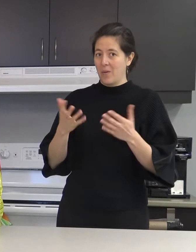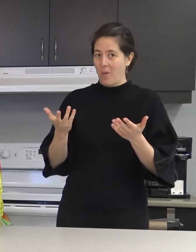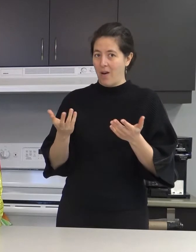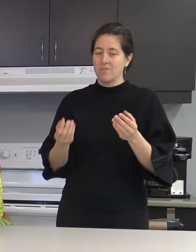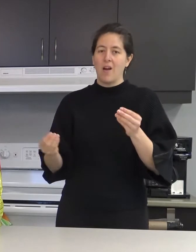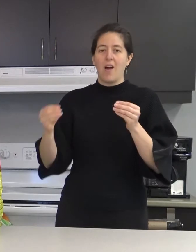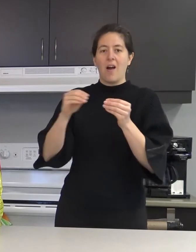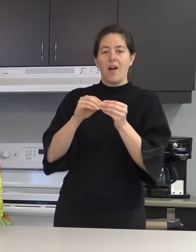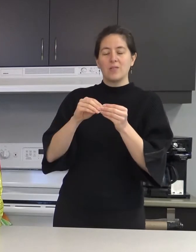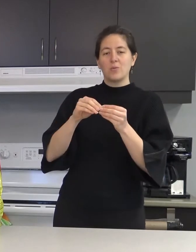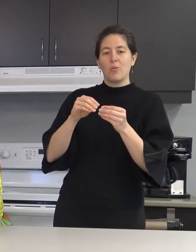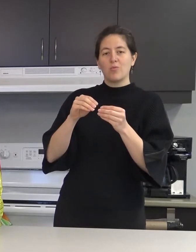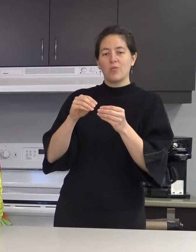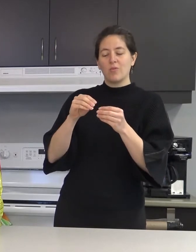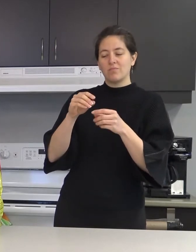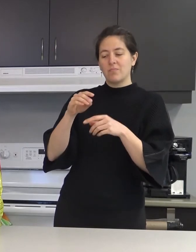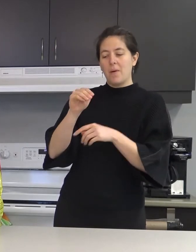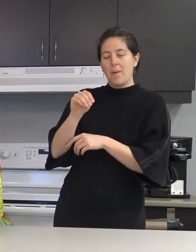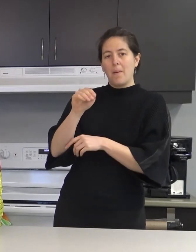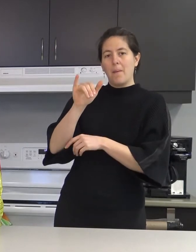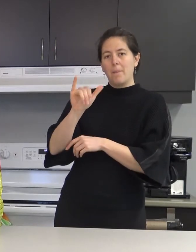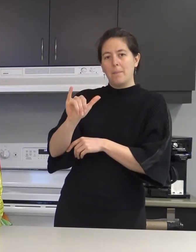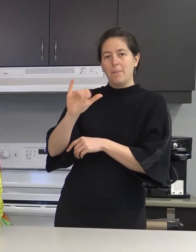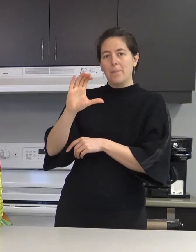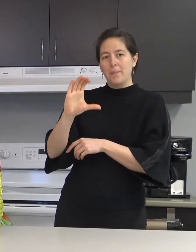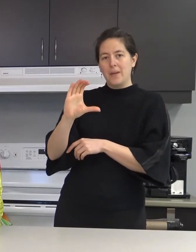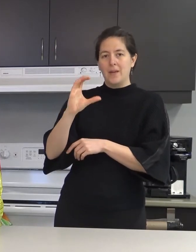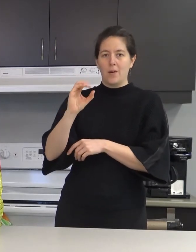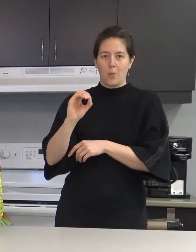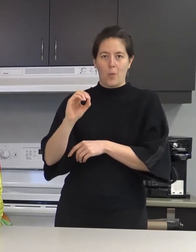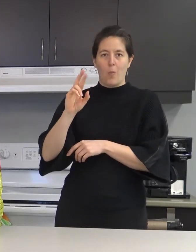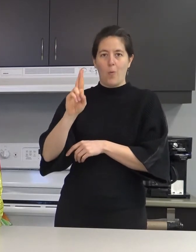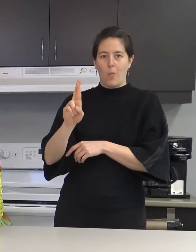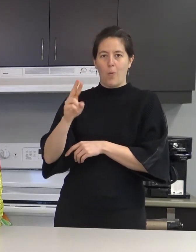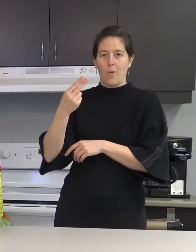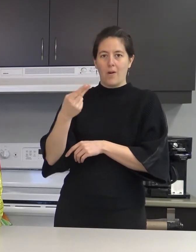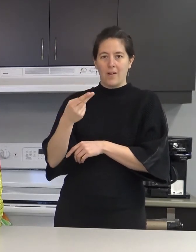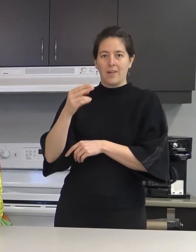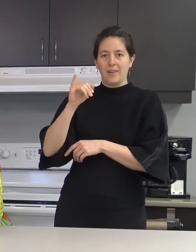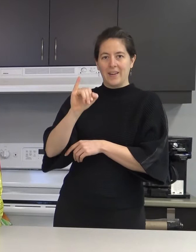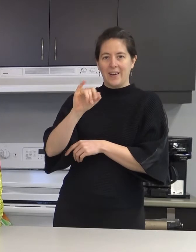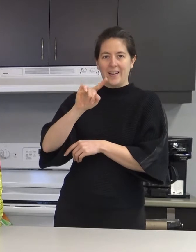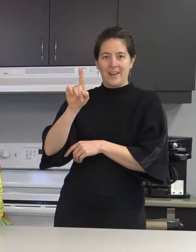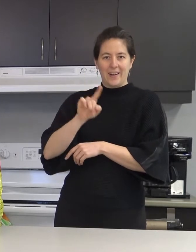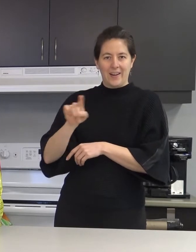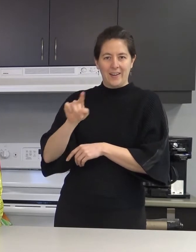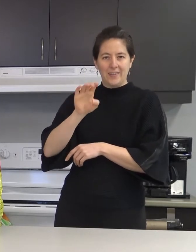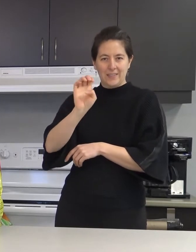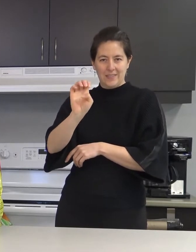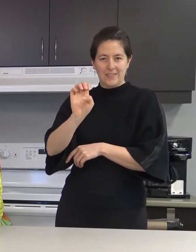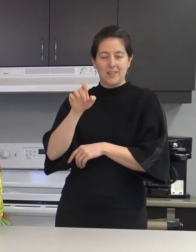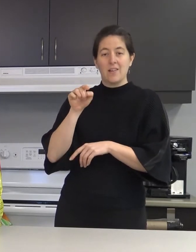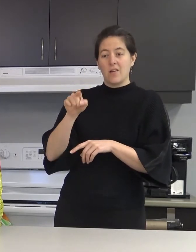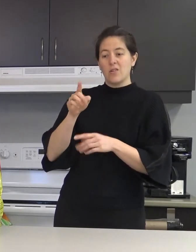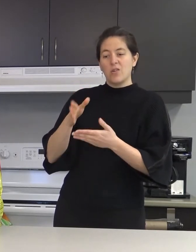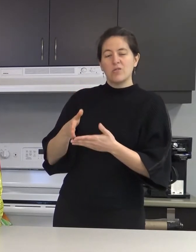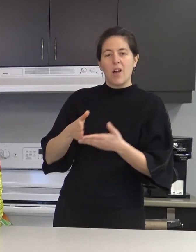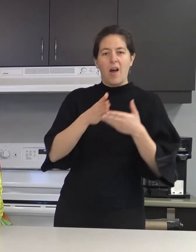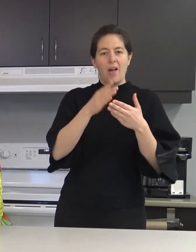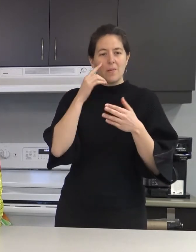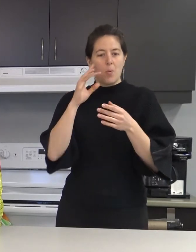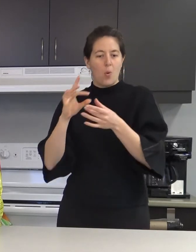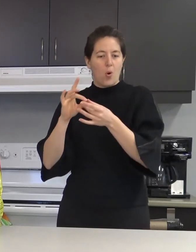la mycorhize qui va aider à créer des belles relations avec les